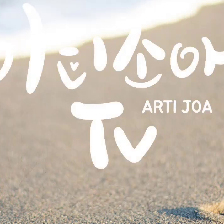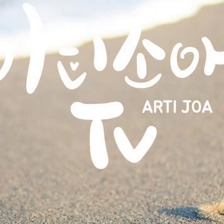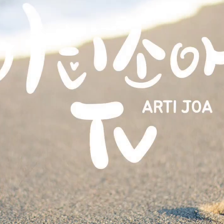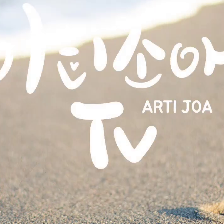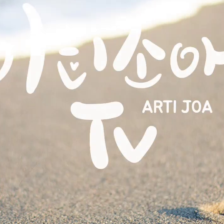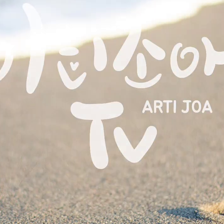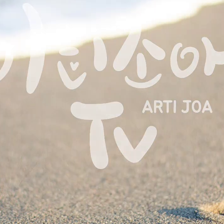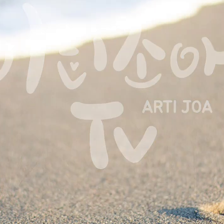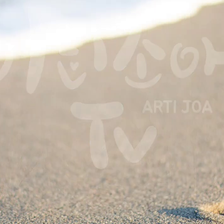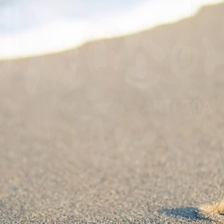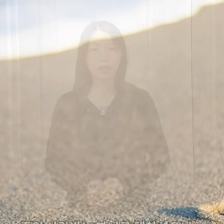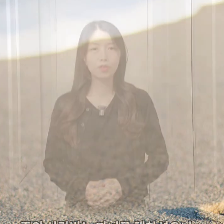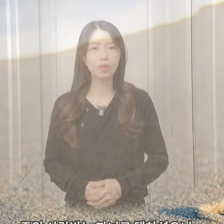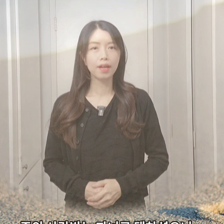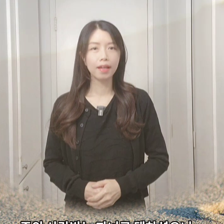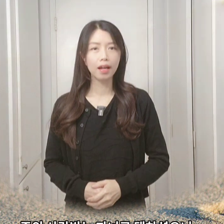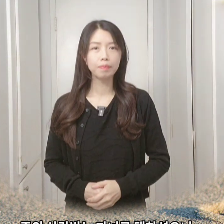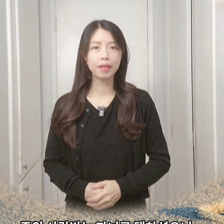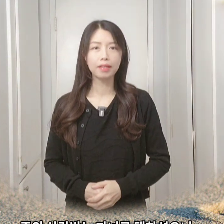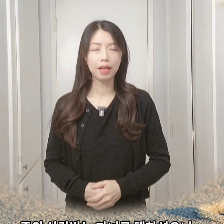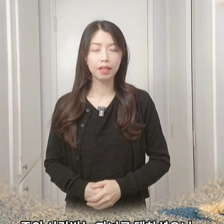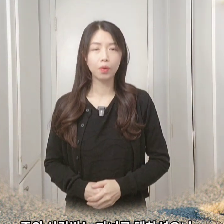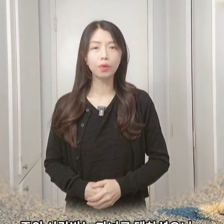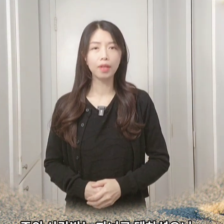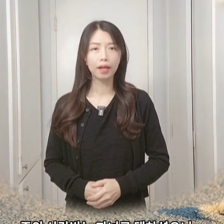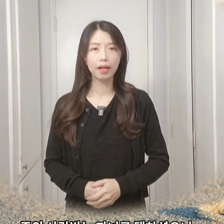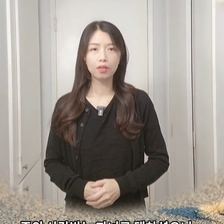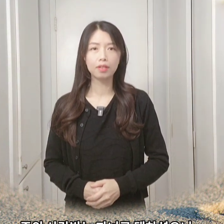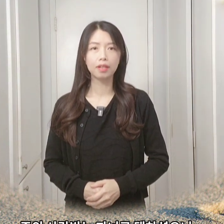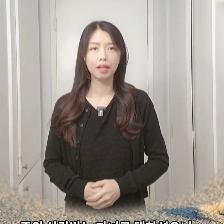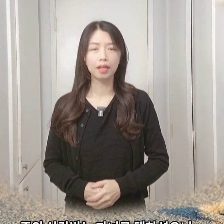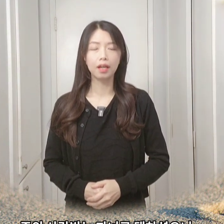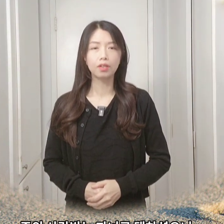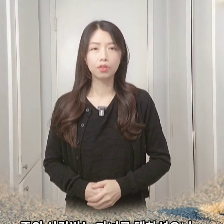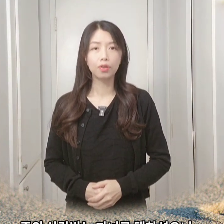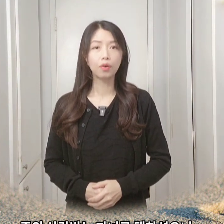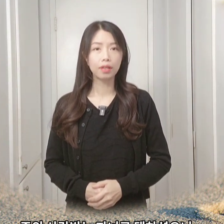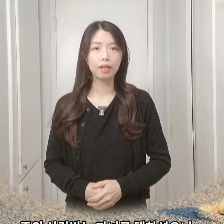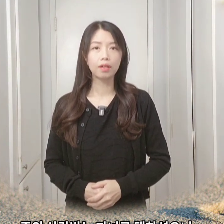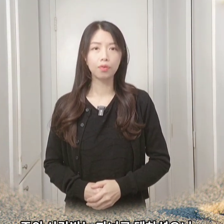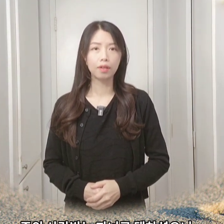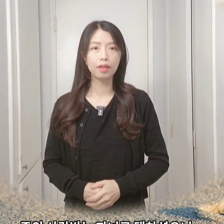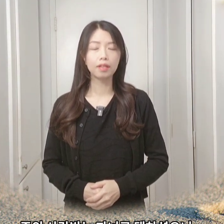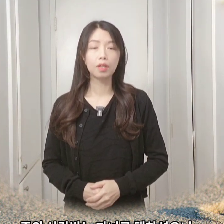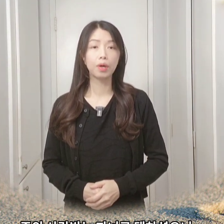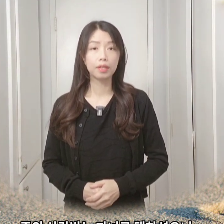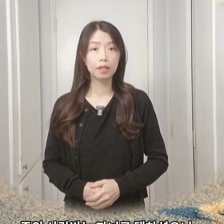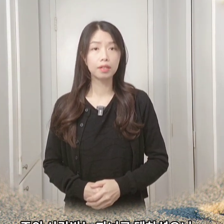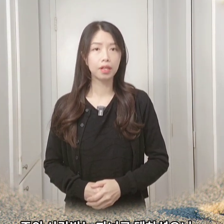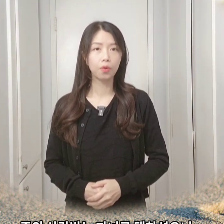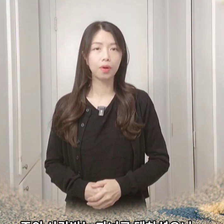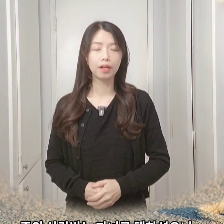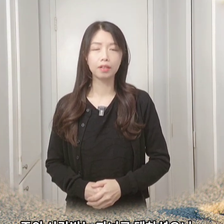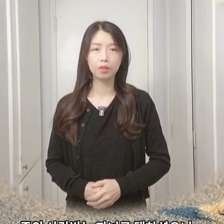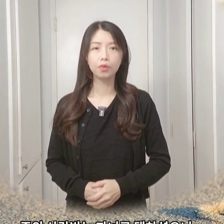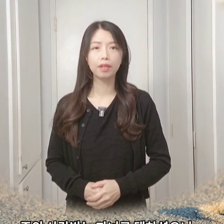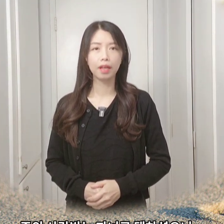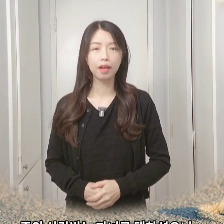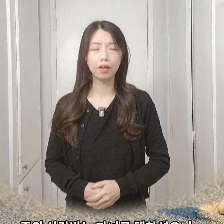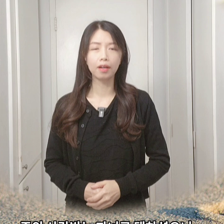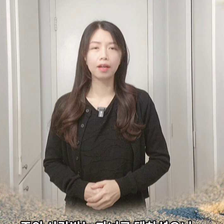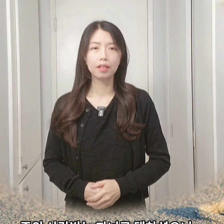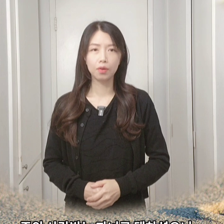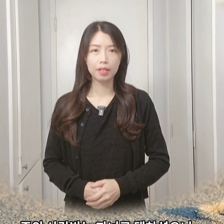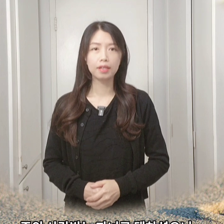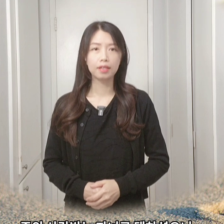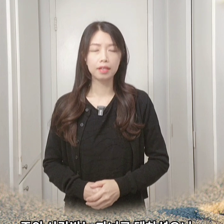배워주세요. 주의 사랑받는 자녀로 택하셨으니, 주라고 한 뜻의 수어는 지와 지읒을 이용한 그런